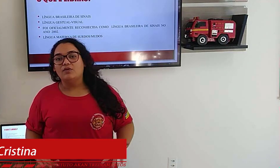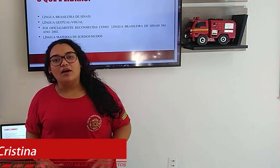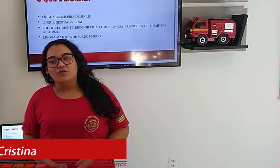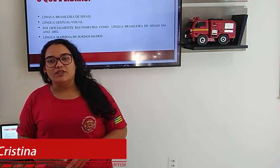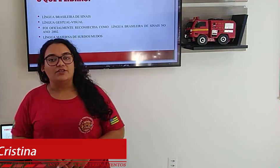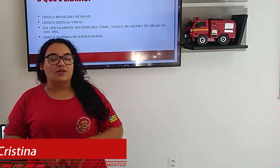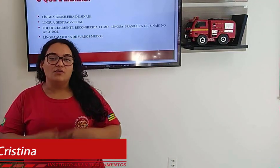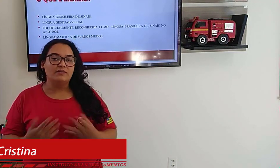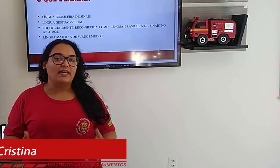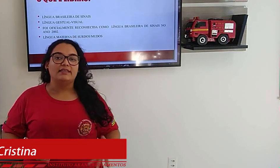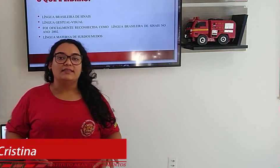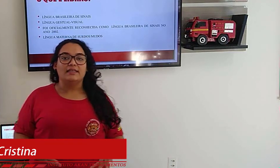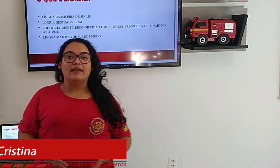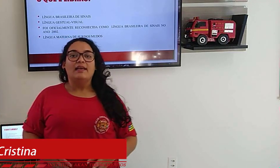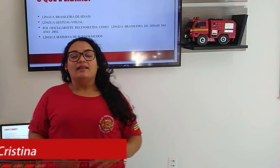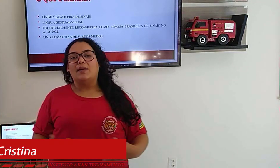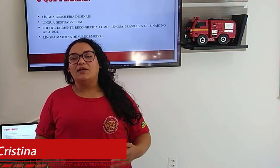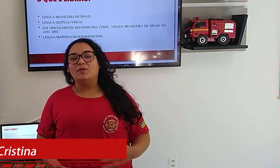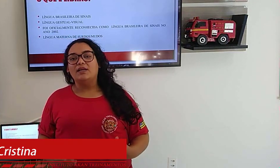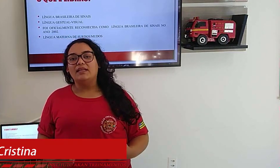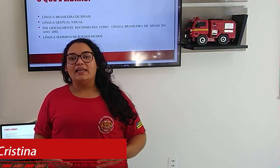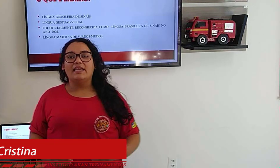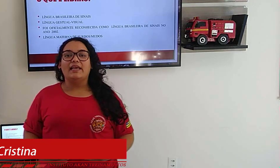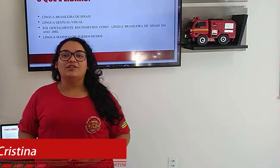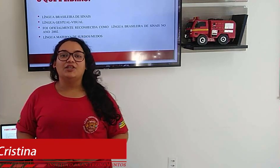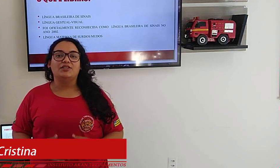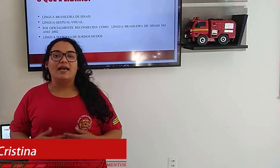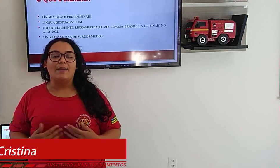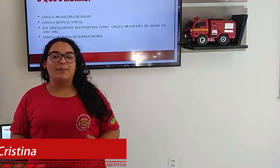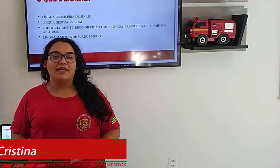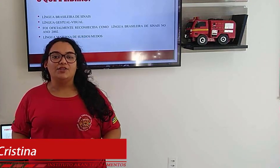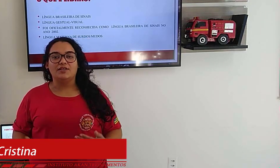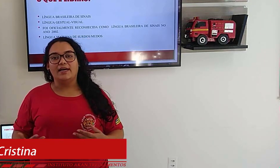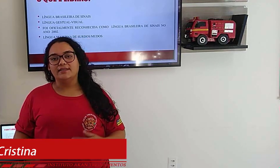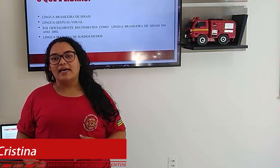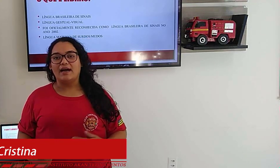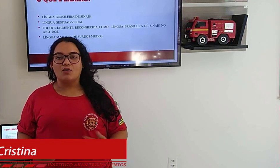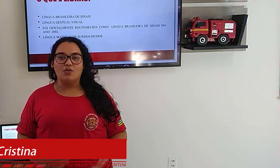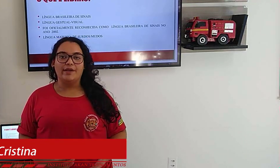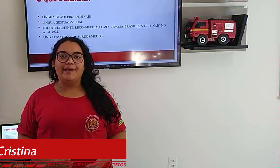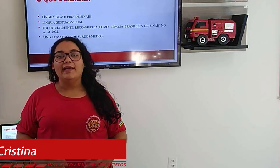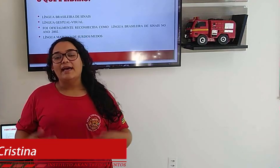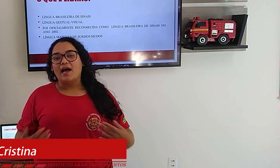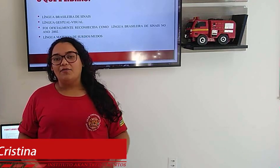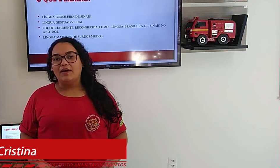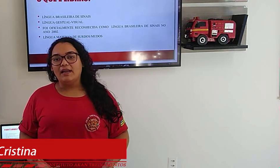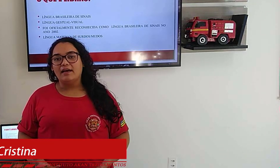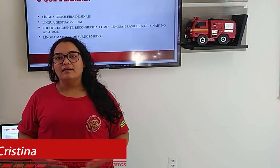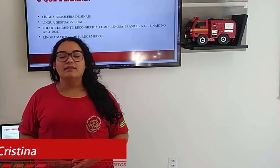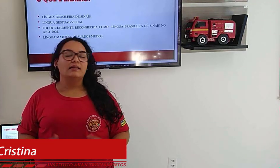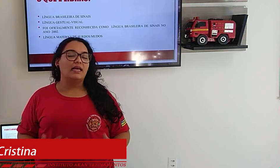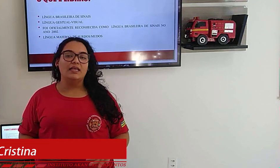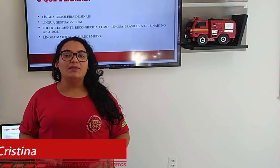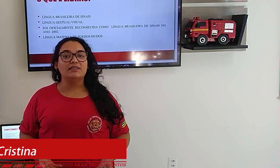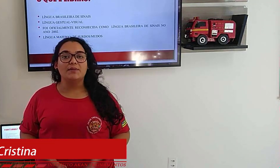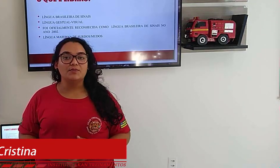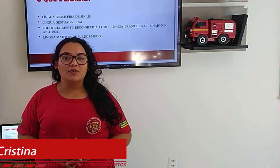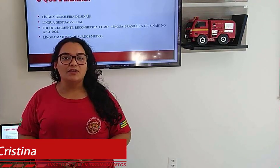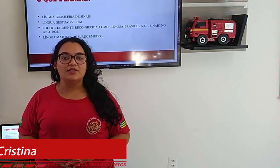natural, gente, acontece, né? Da mesma maneira em que a gente aprende a andar, a correr, a falar, na Libras é a mesma coisa. A